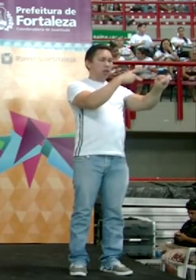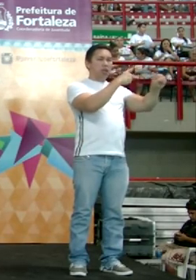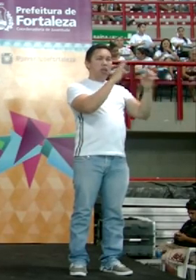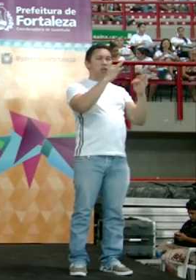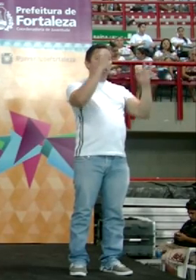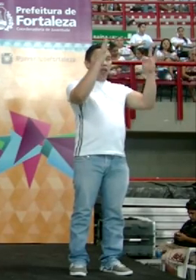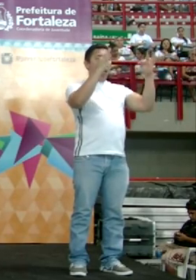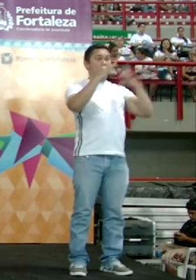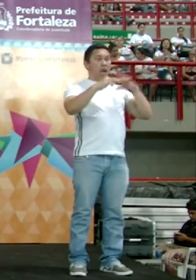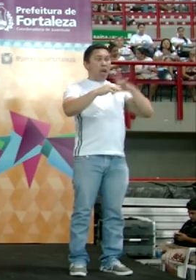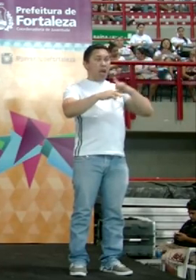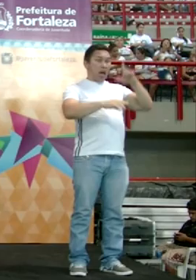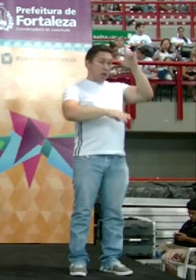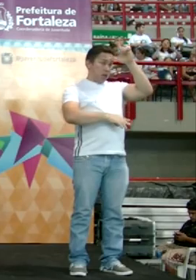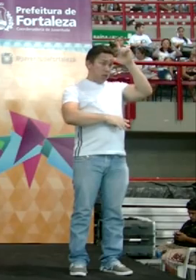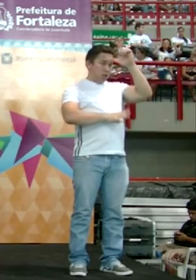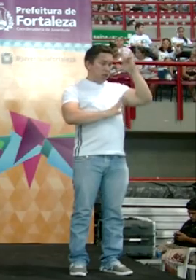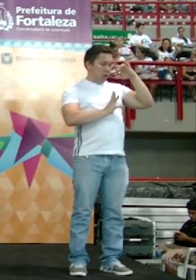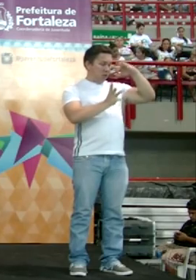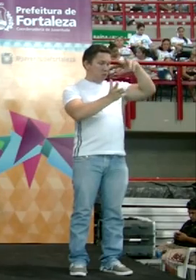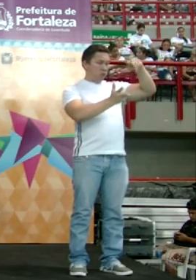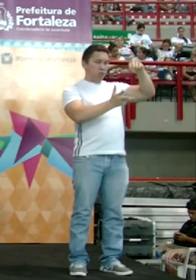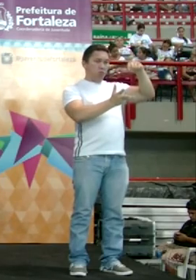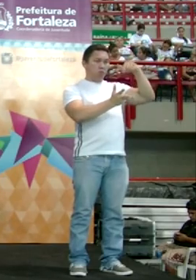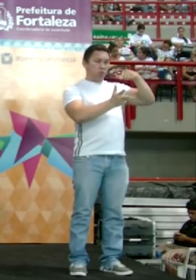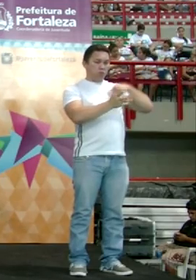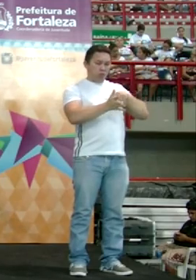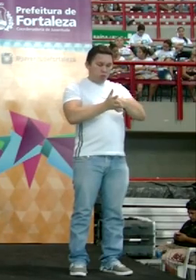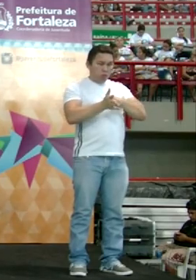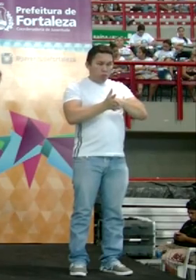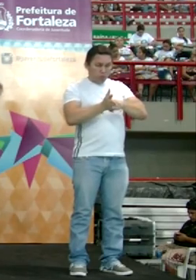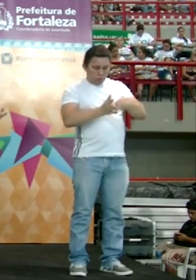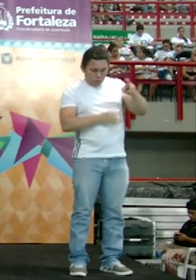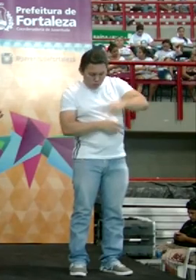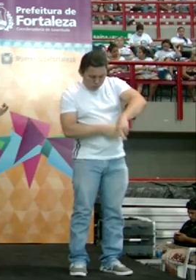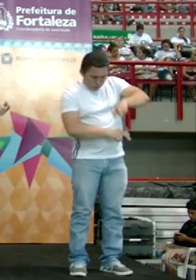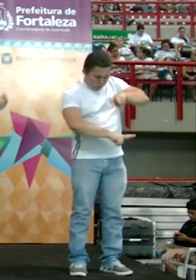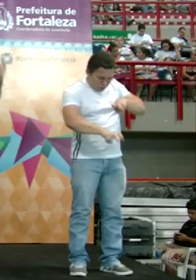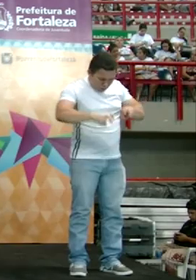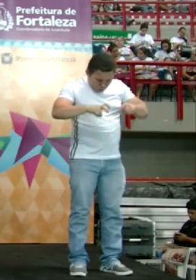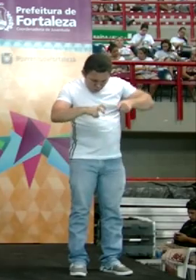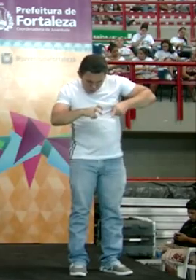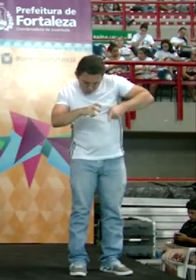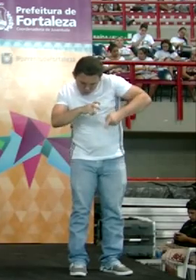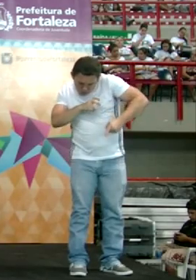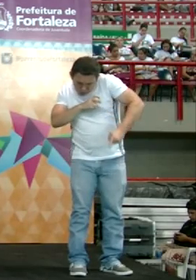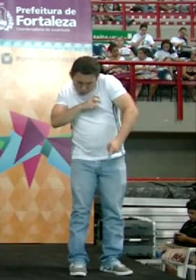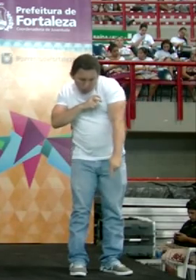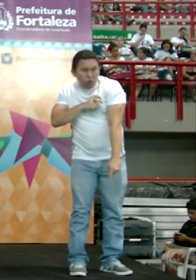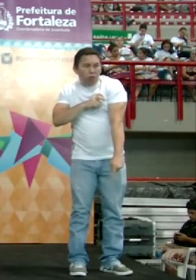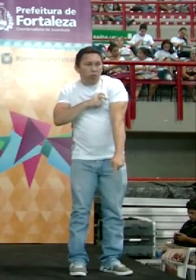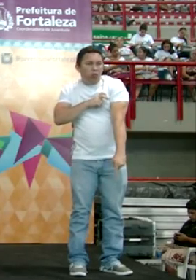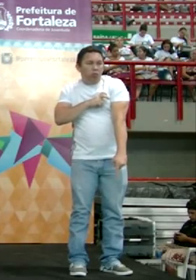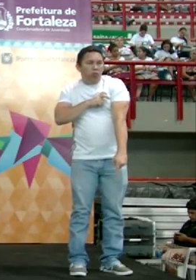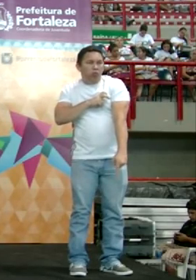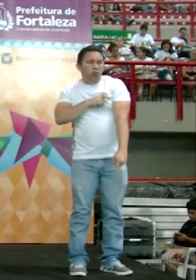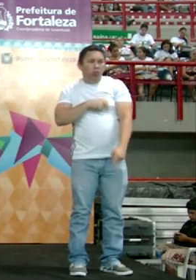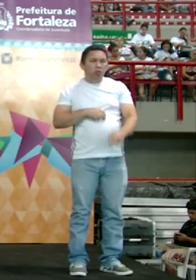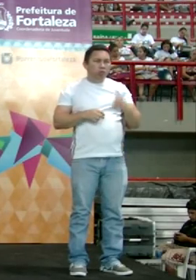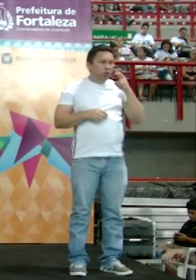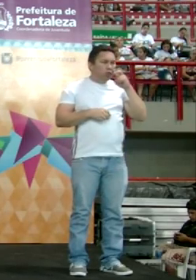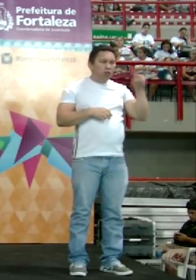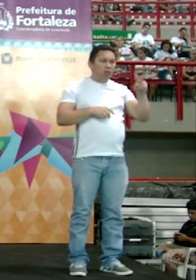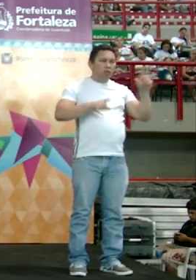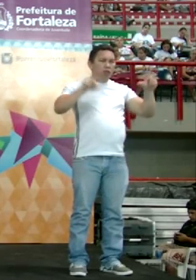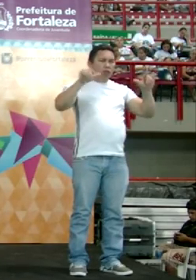líder mundial de tecnologia de exploração de petróleo em águas profundas. Essa Petrobras que sai todo dia no